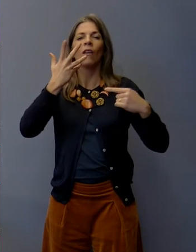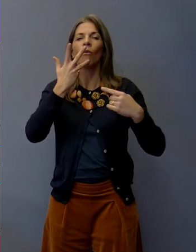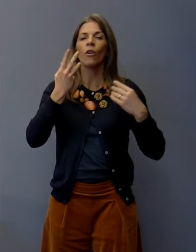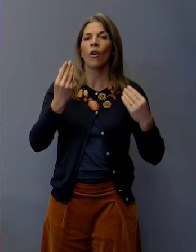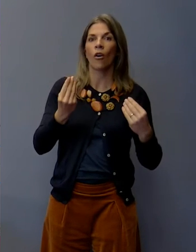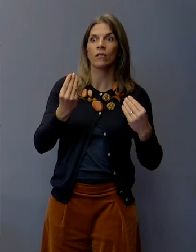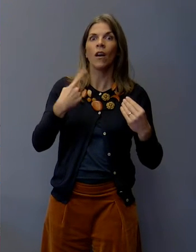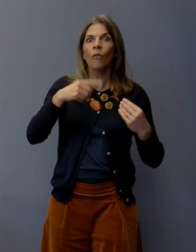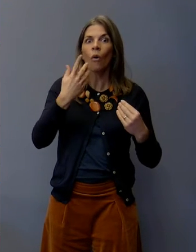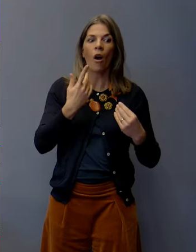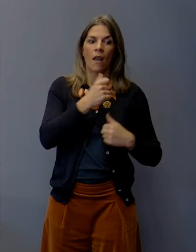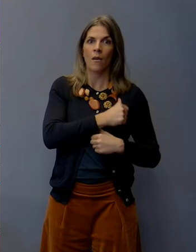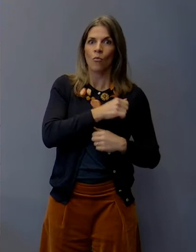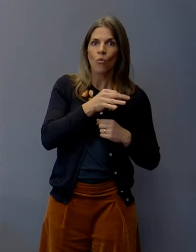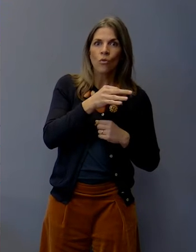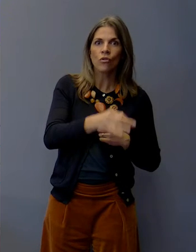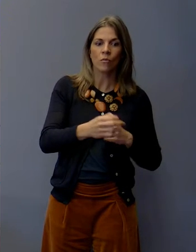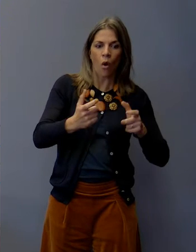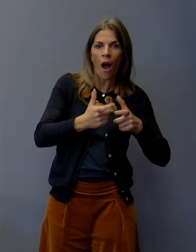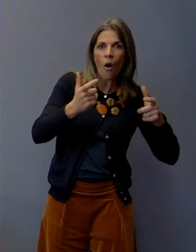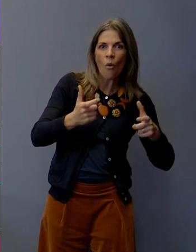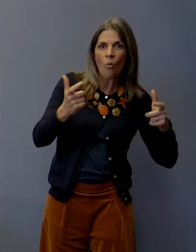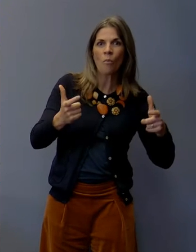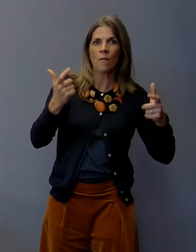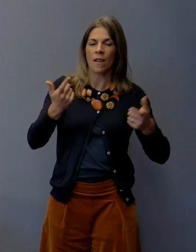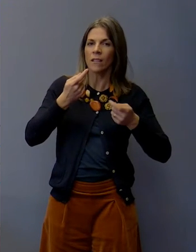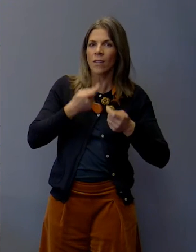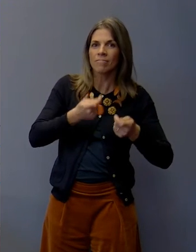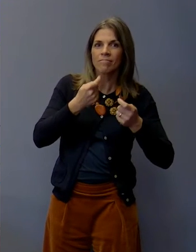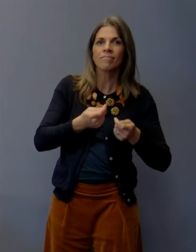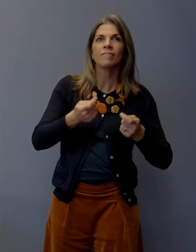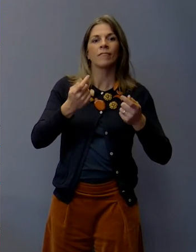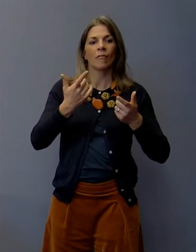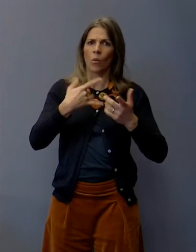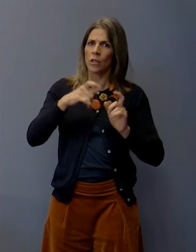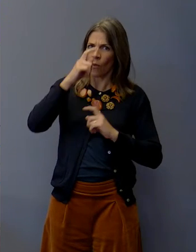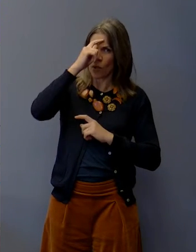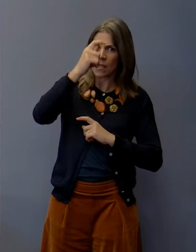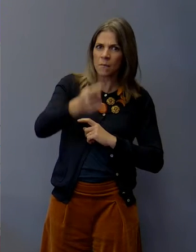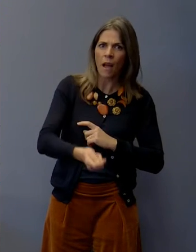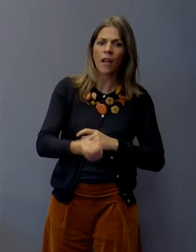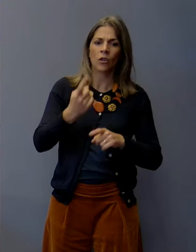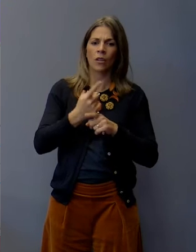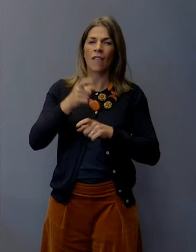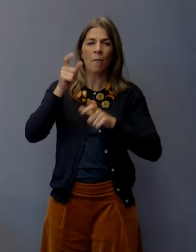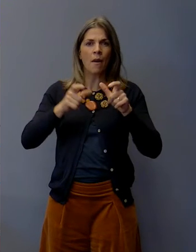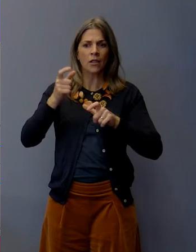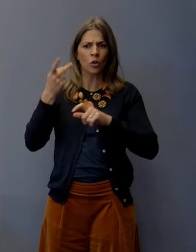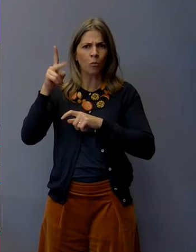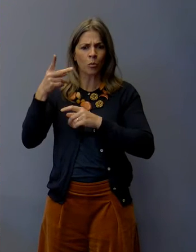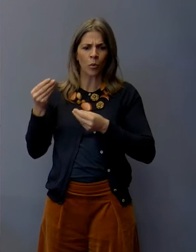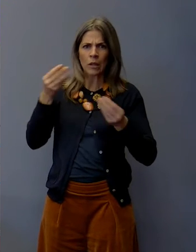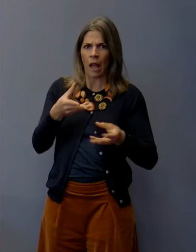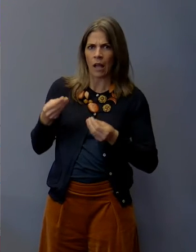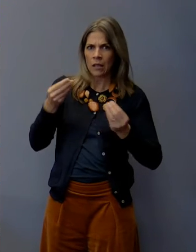e i municipi metterli nelle condizioni di poter avere più risorse umane più risorse economiche più competenze più